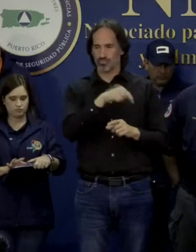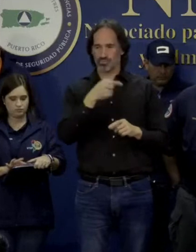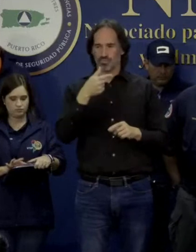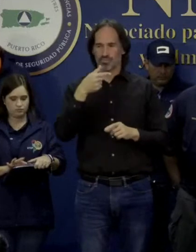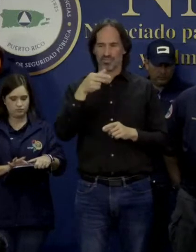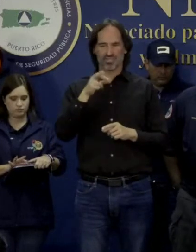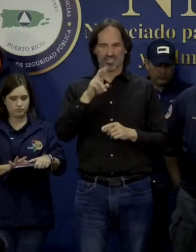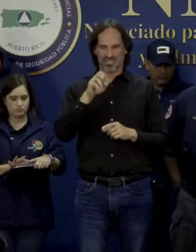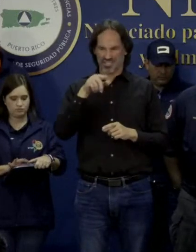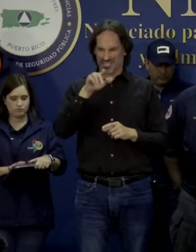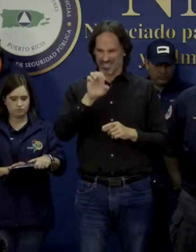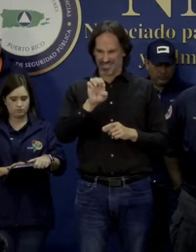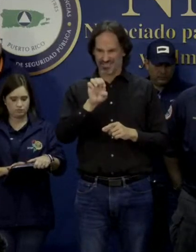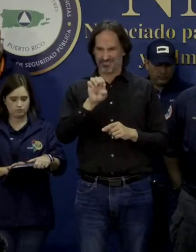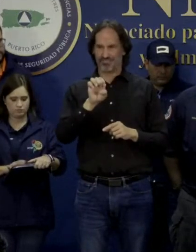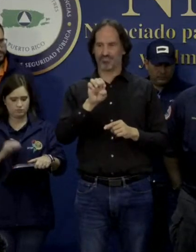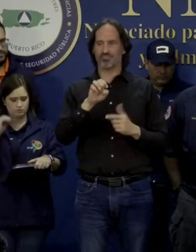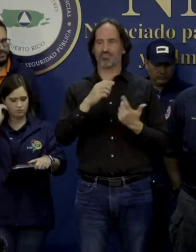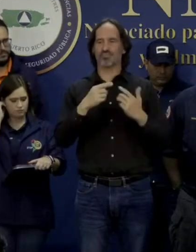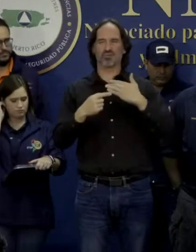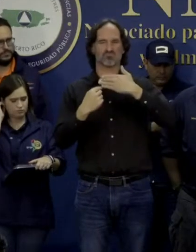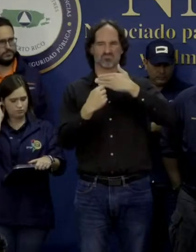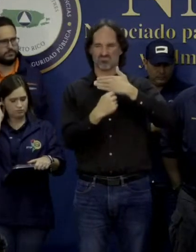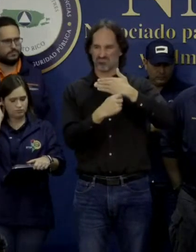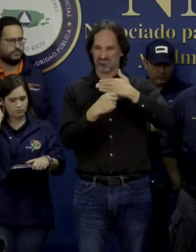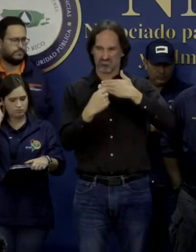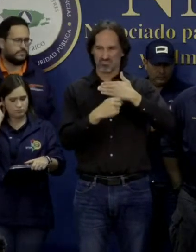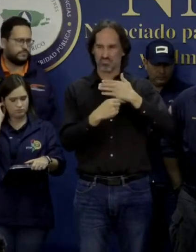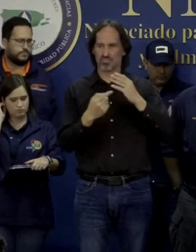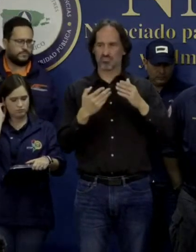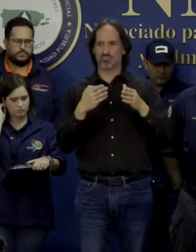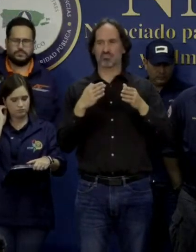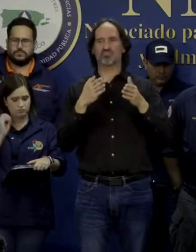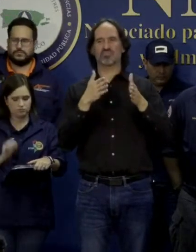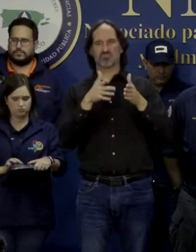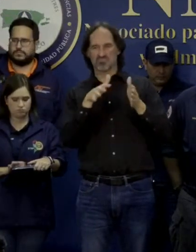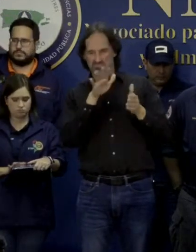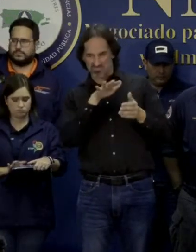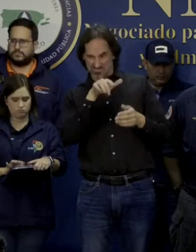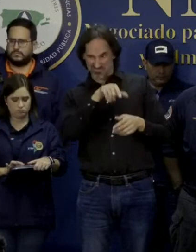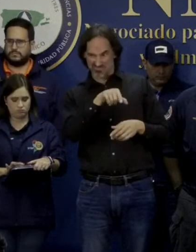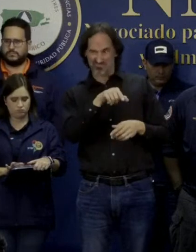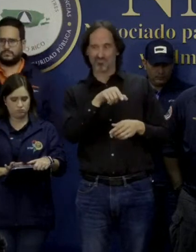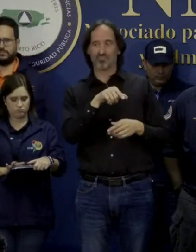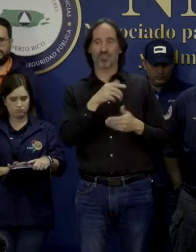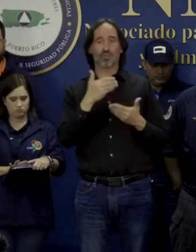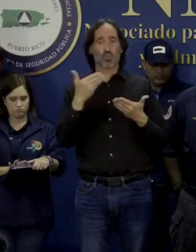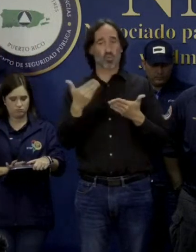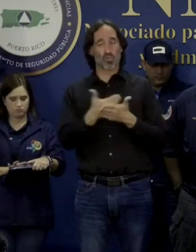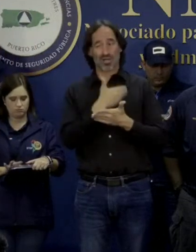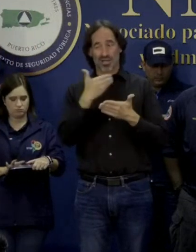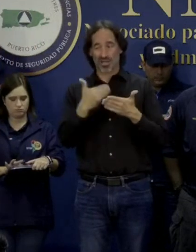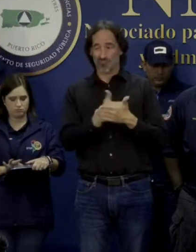Costa Sur, un tanque que estaba, de hecho, un tanque nuevo que se construyó